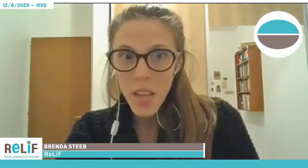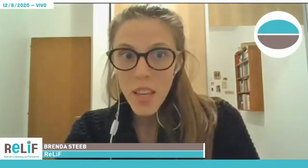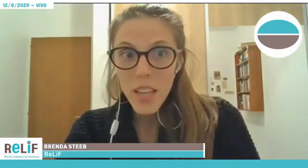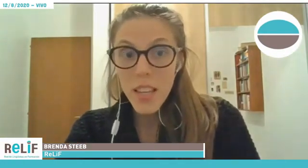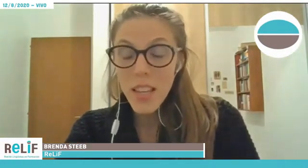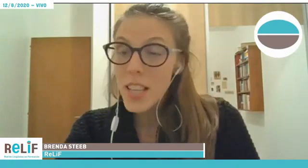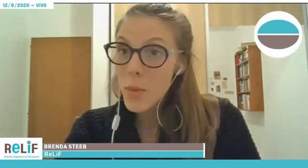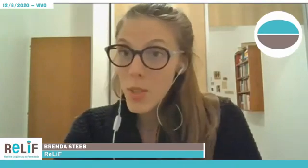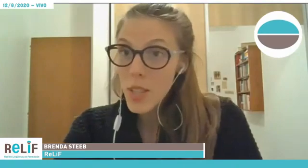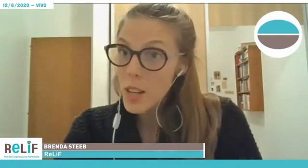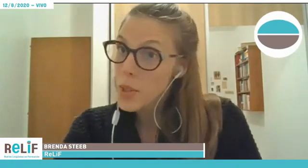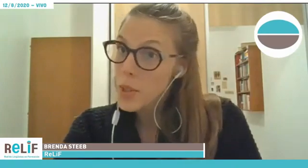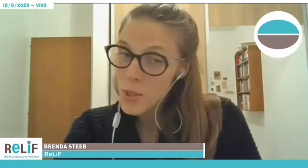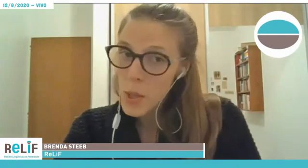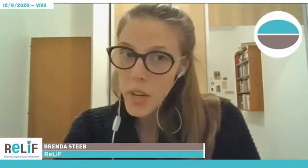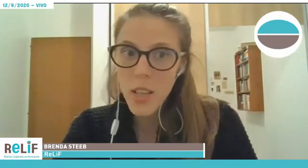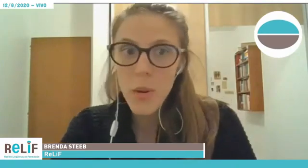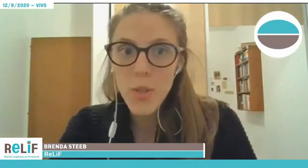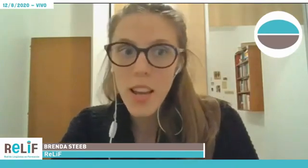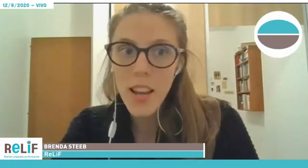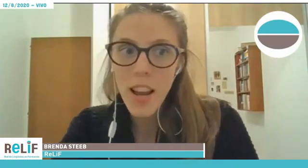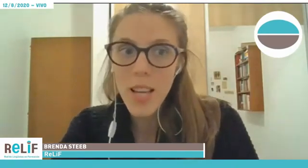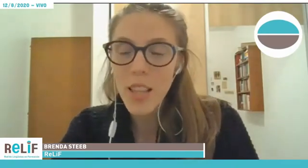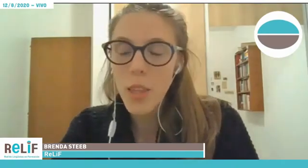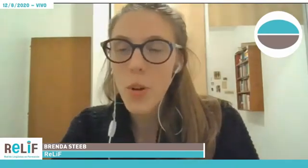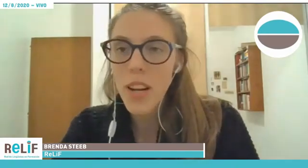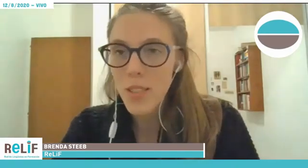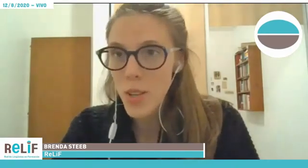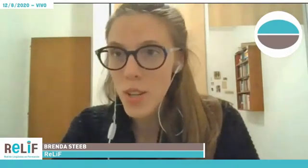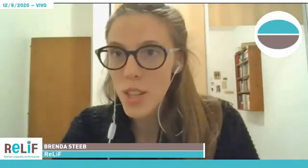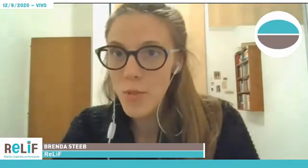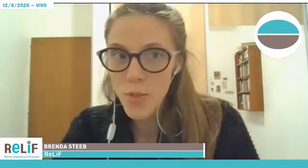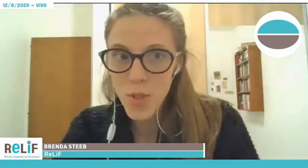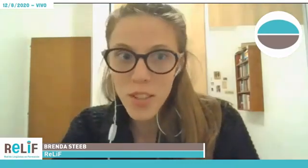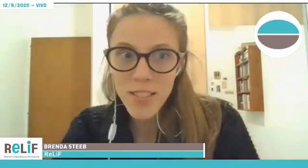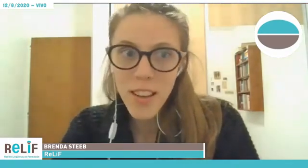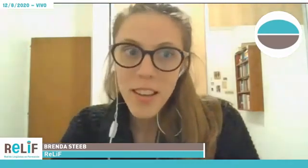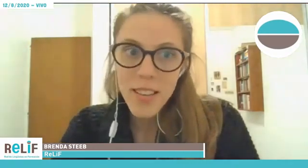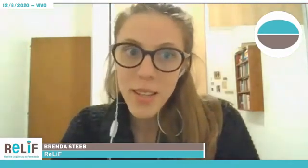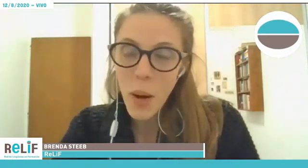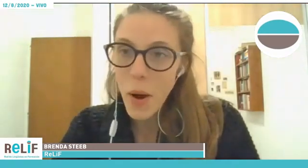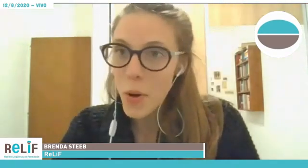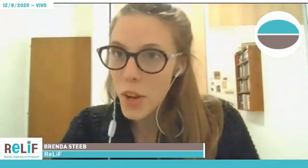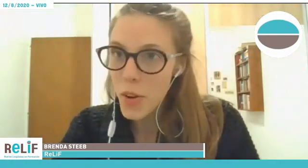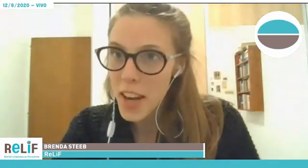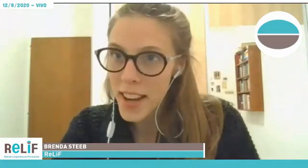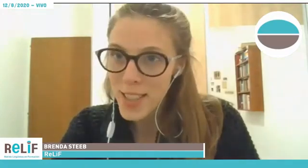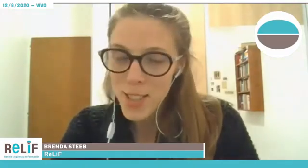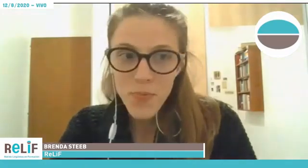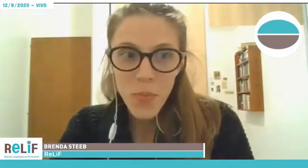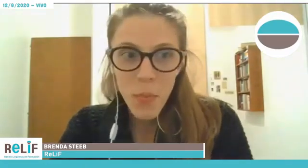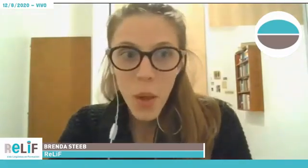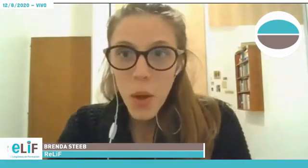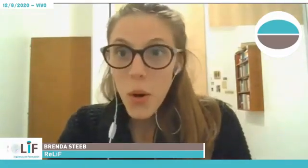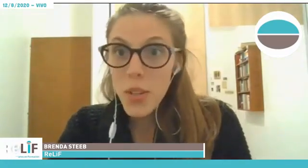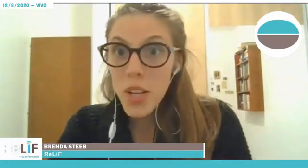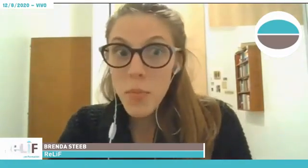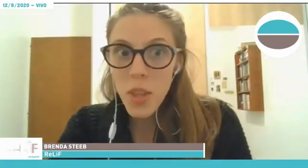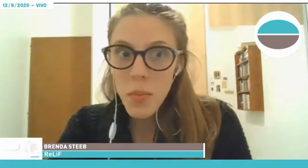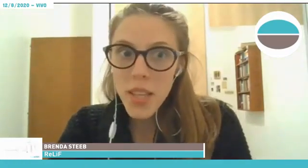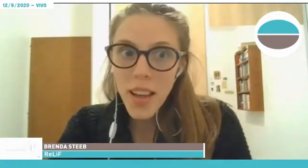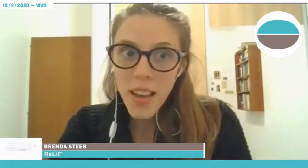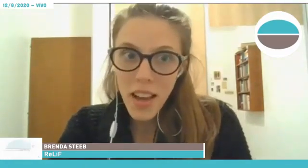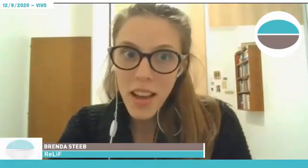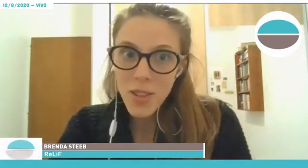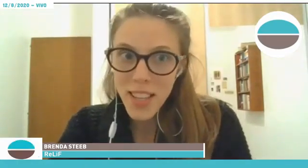lingüística. Y tenemos entre nuestros objetivos el hacer divulgación y difusión de trabajos de colegas. Hoy